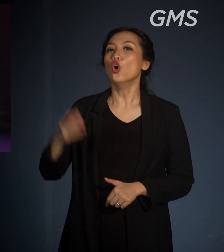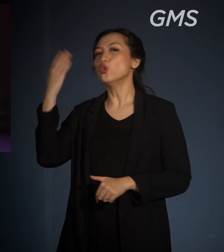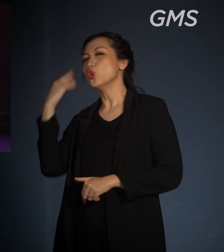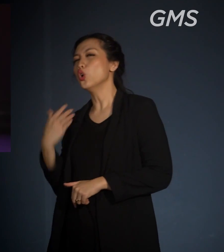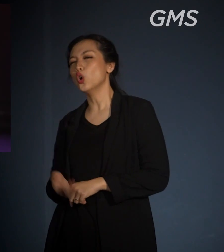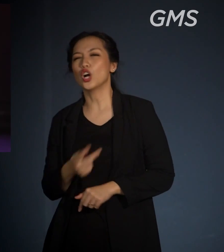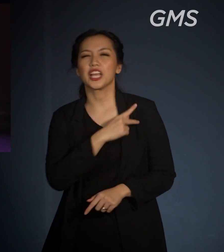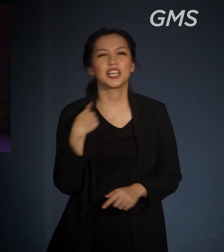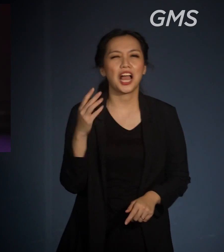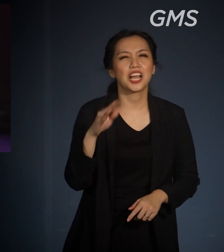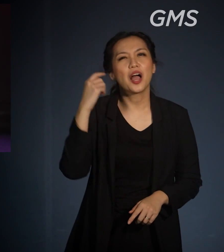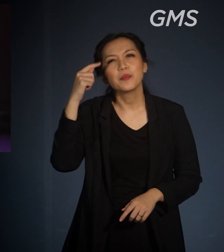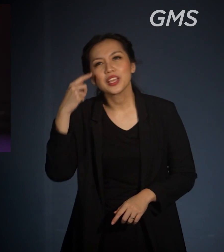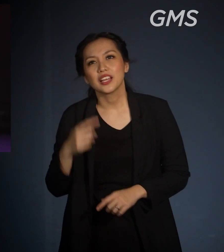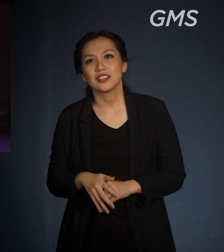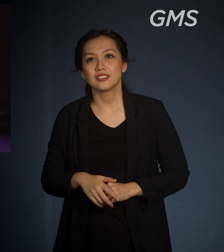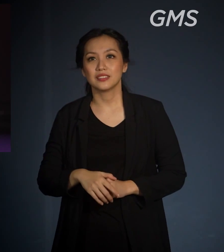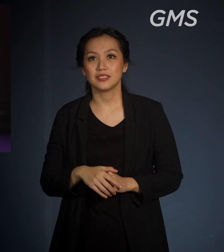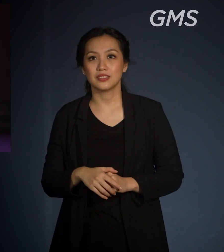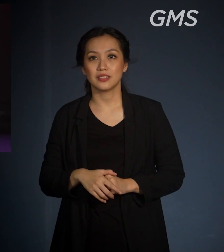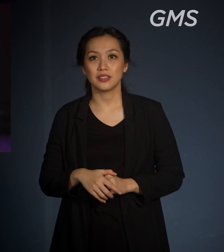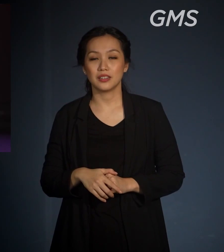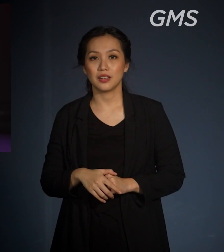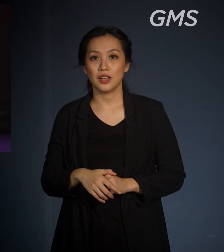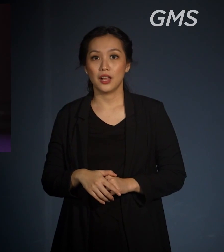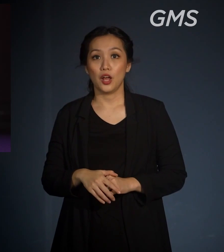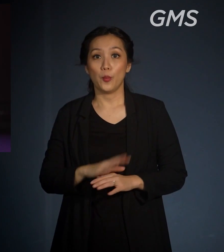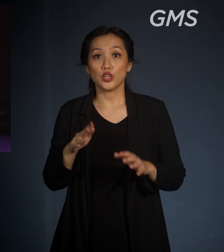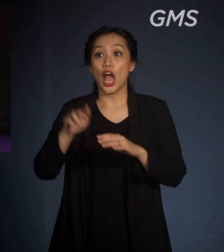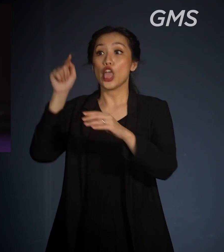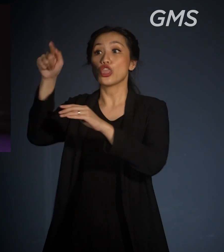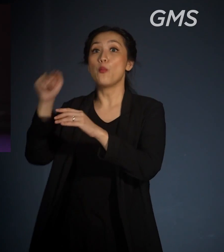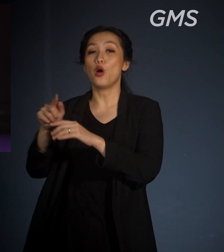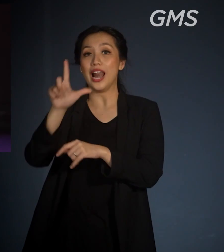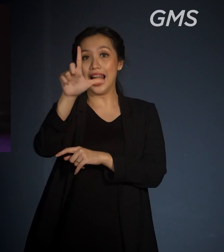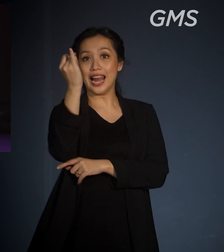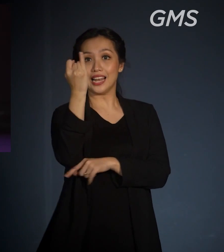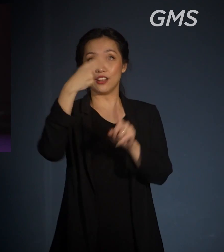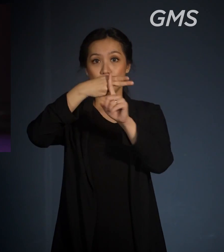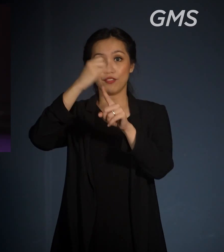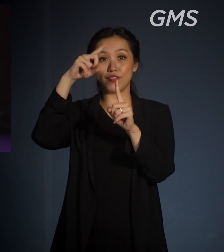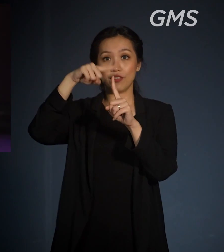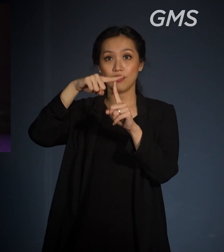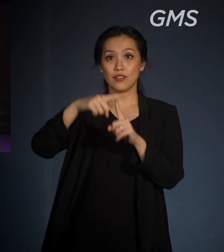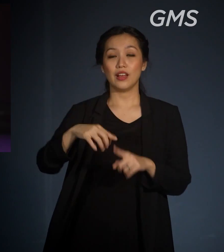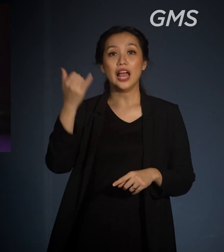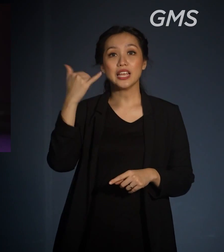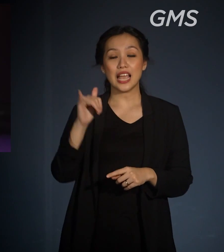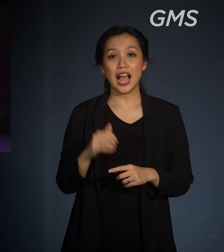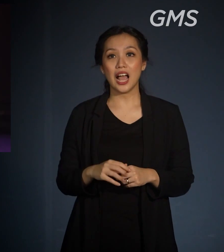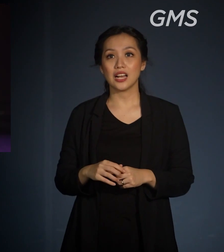punya tombol lift yang touchless, kalau nggak ada pandemi.